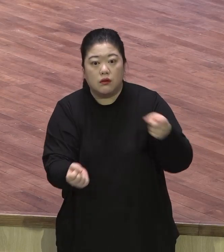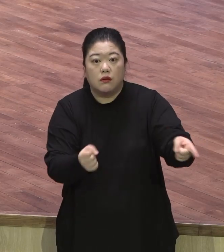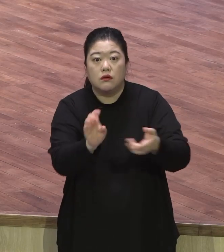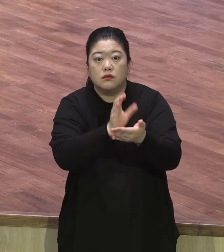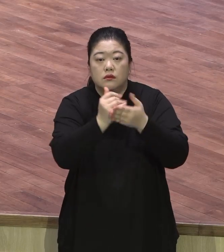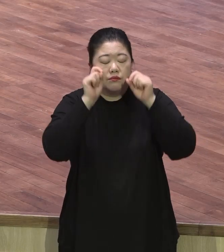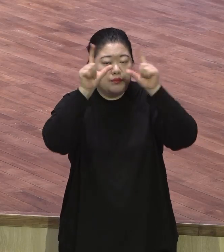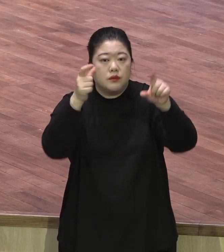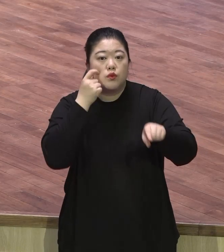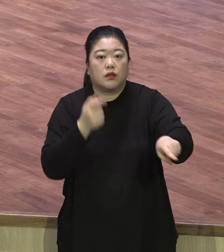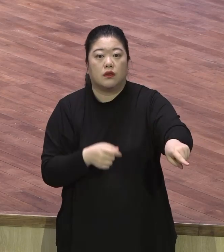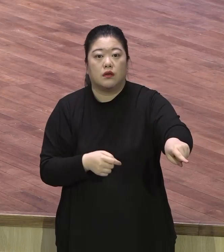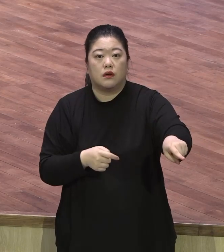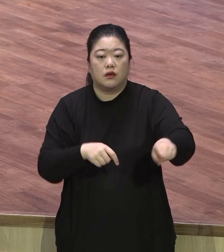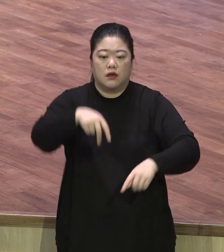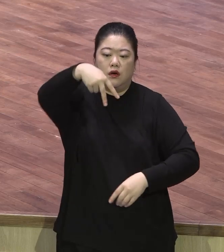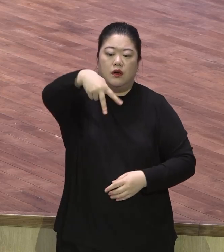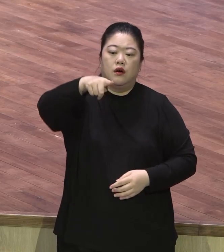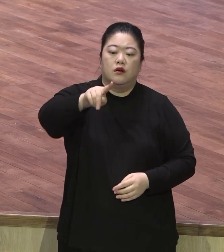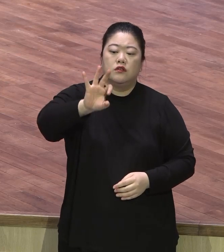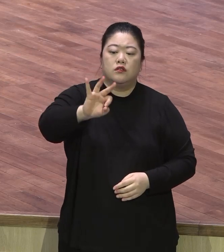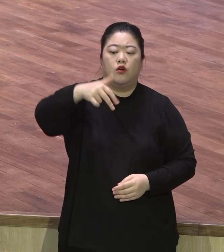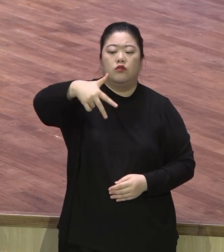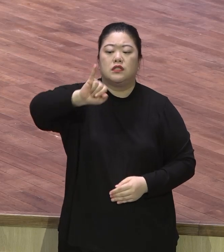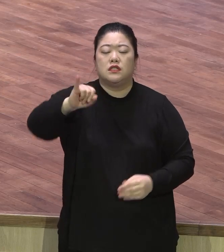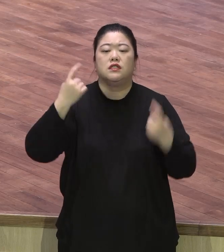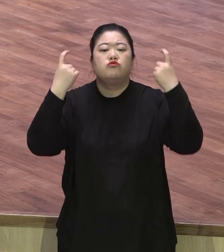성지인데 기독교 성지 나라가